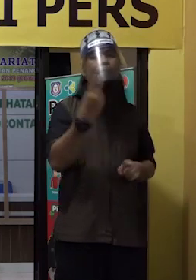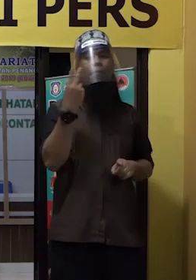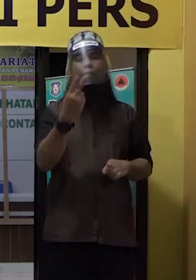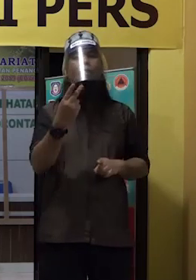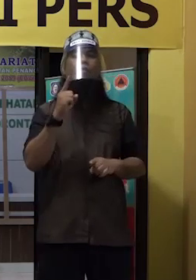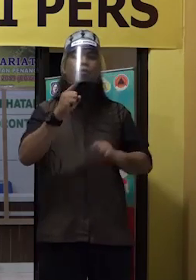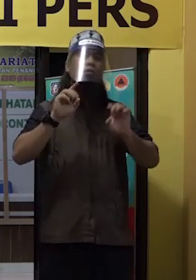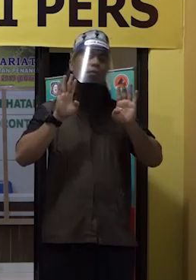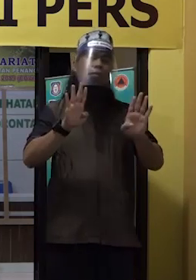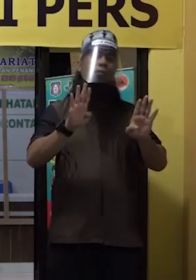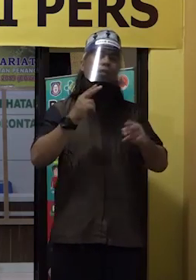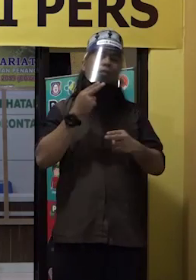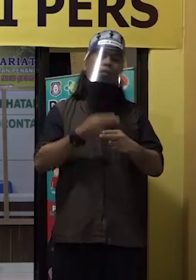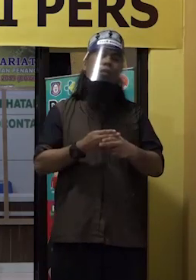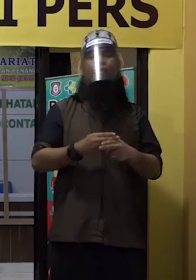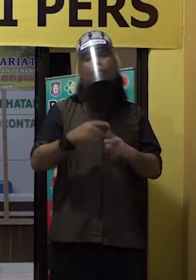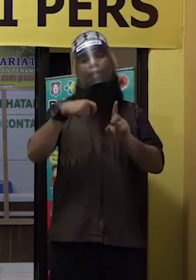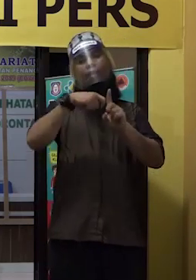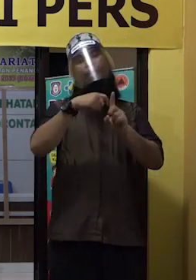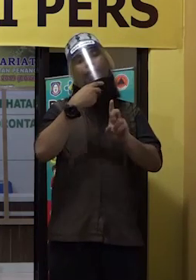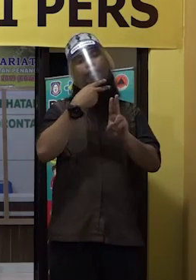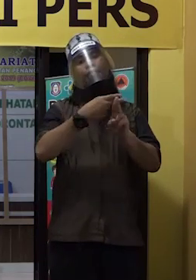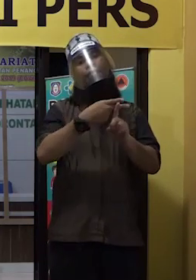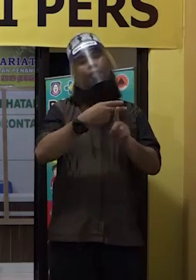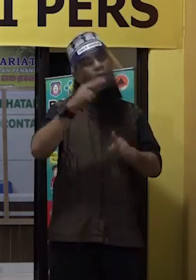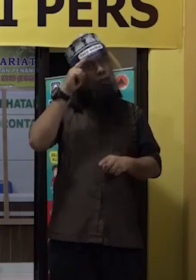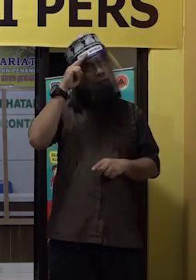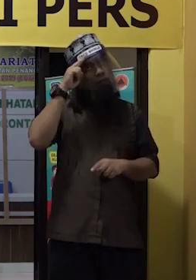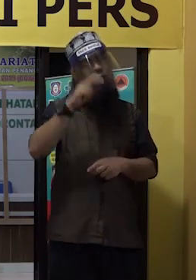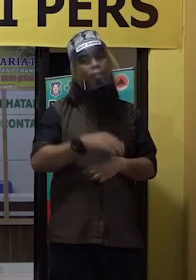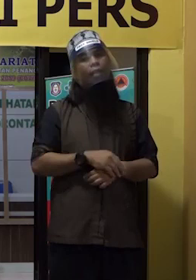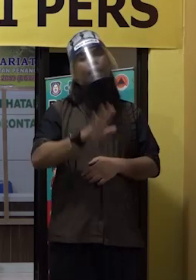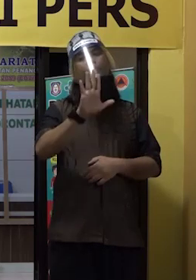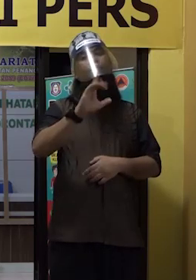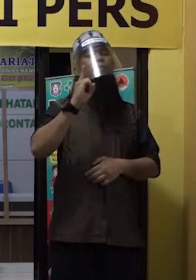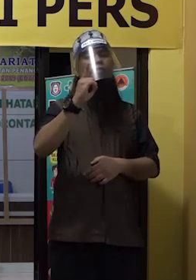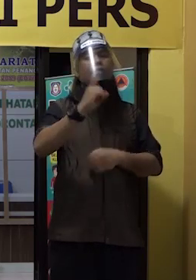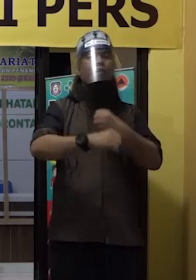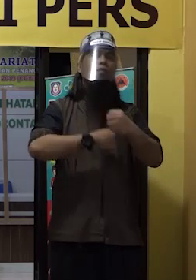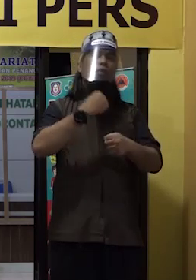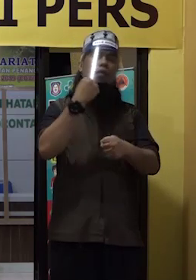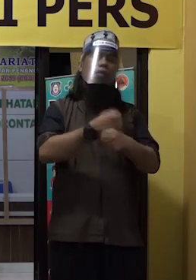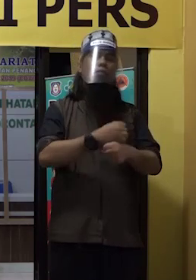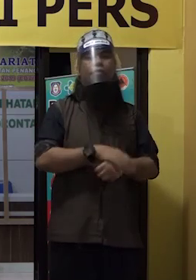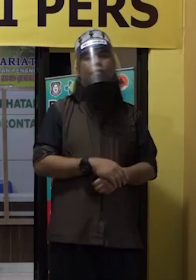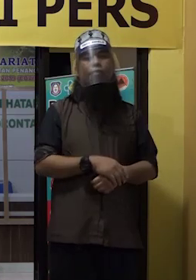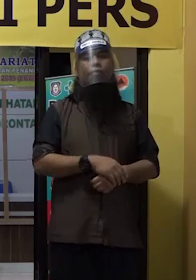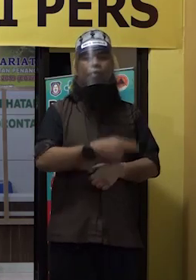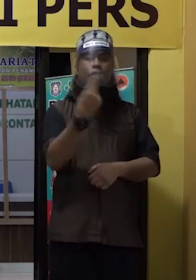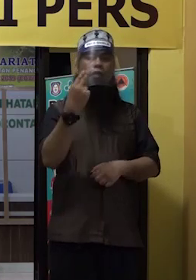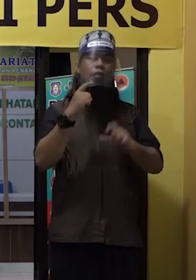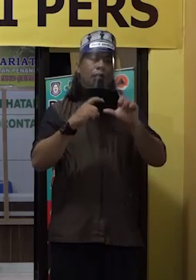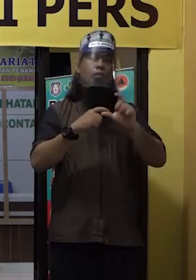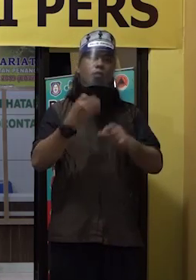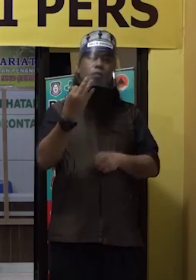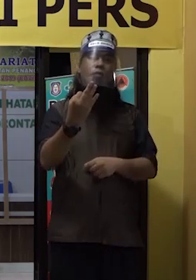218, nama KP, laki-laki 51 tahun, hasil swab kedua dan